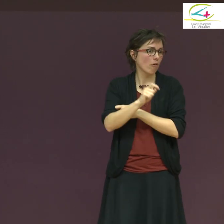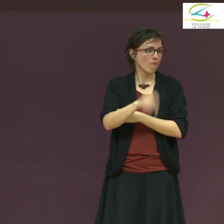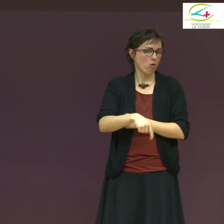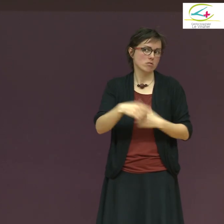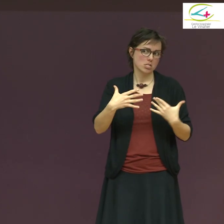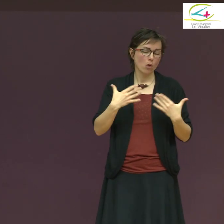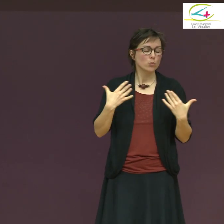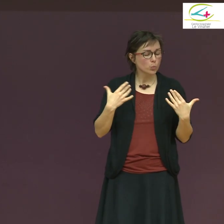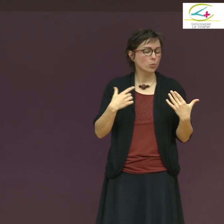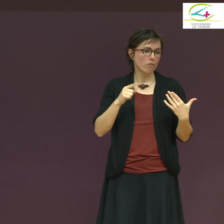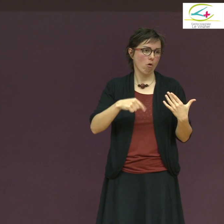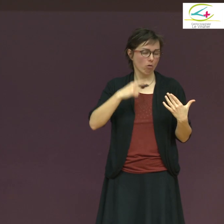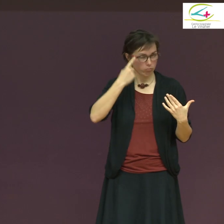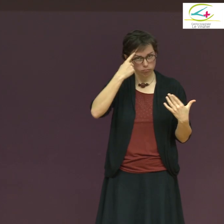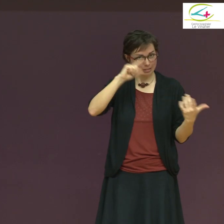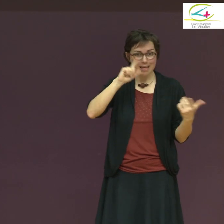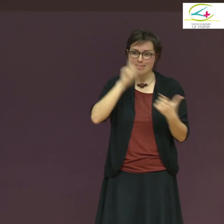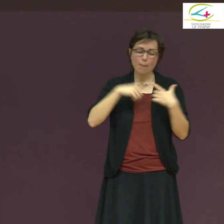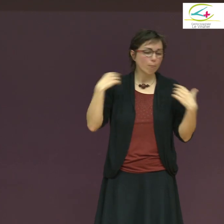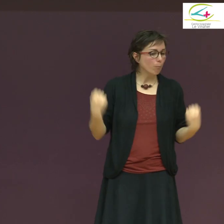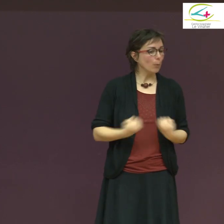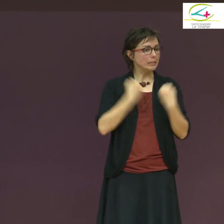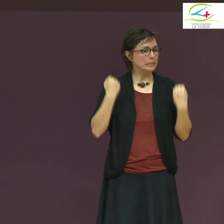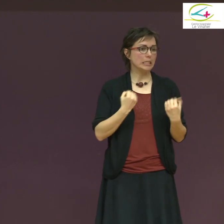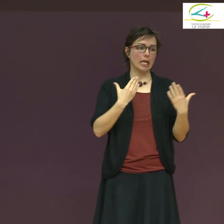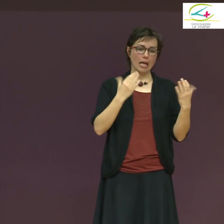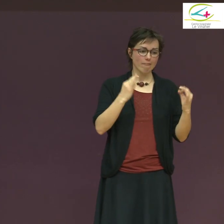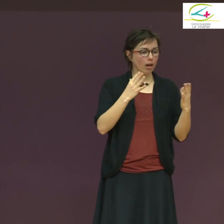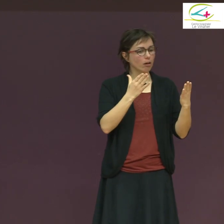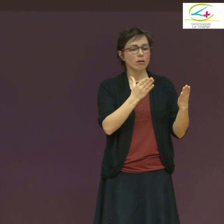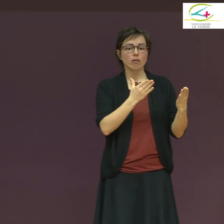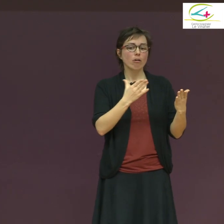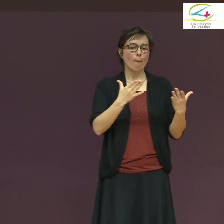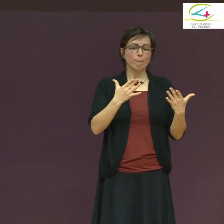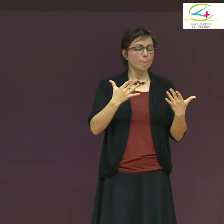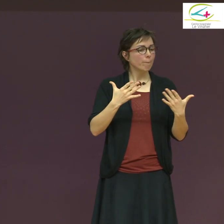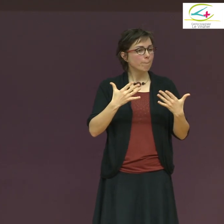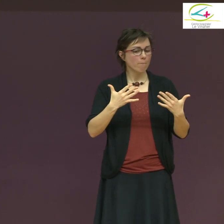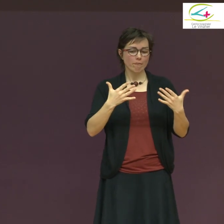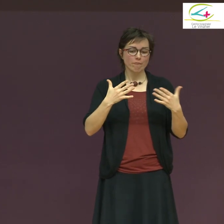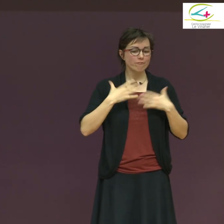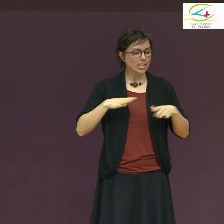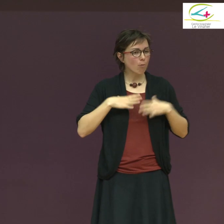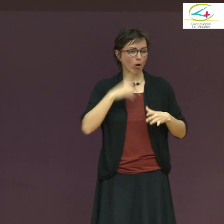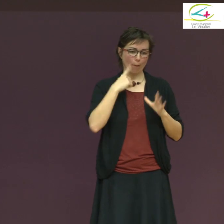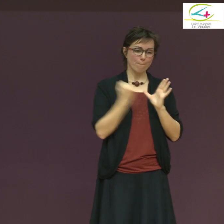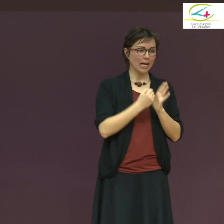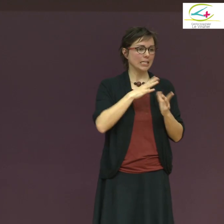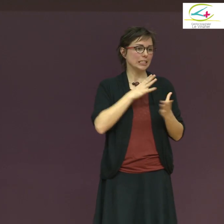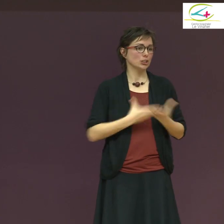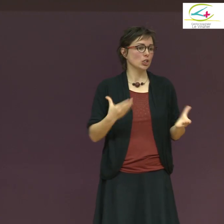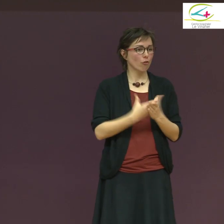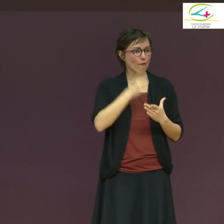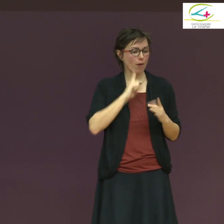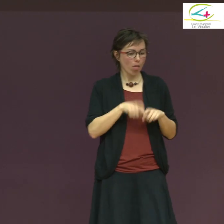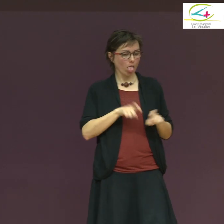doit être fait d'arrêter des publicités pour des fringues de marque où on a une femme qui est en position de viol par